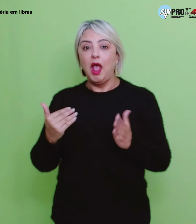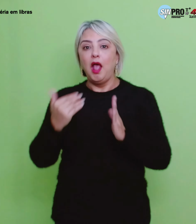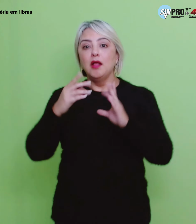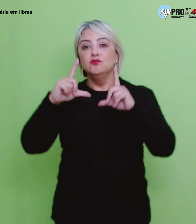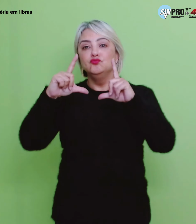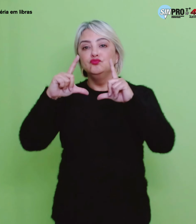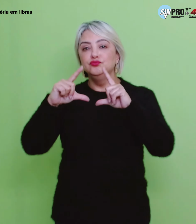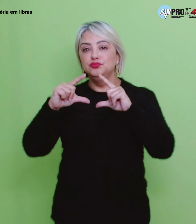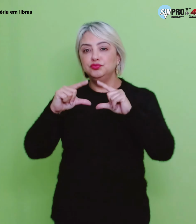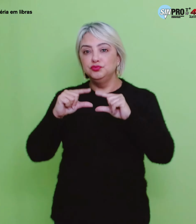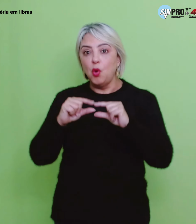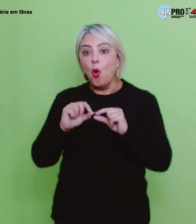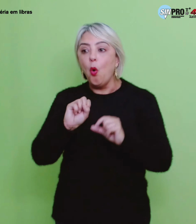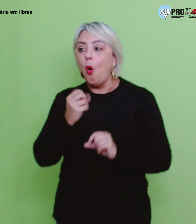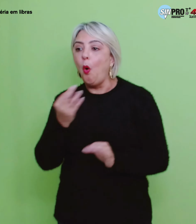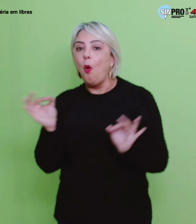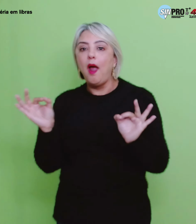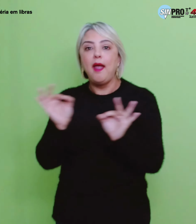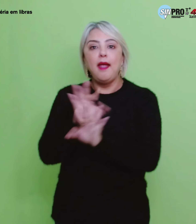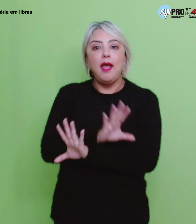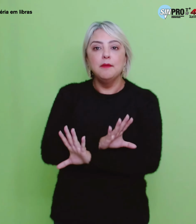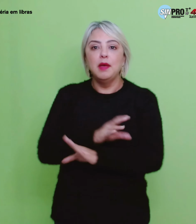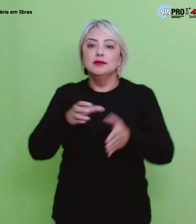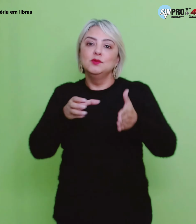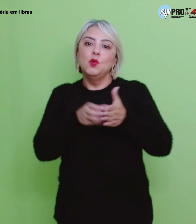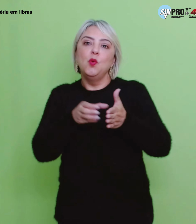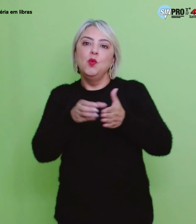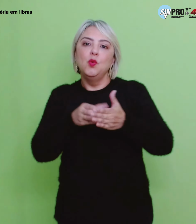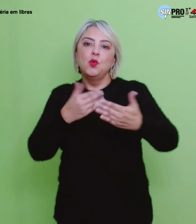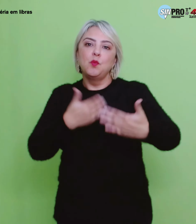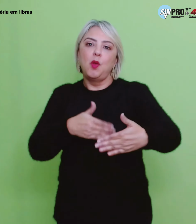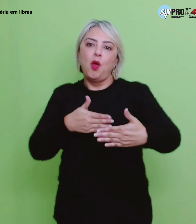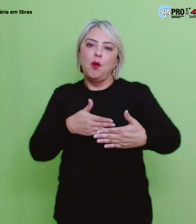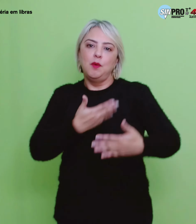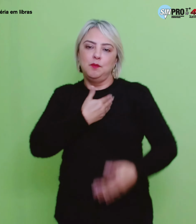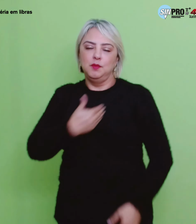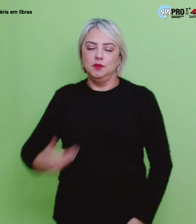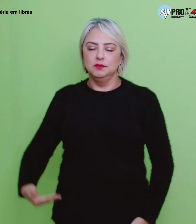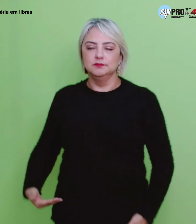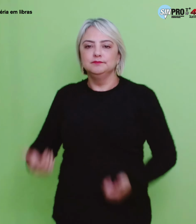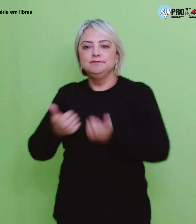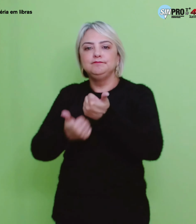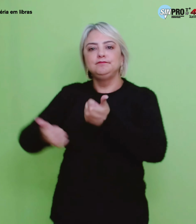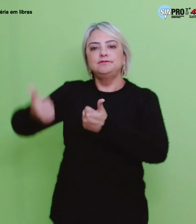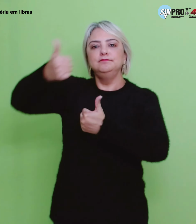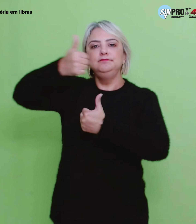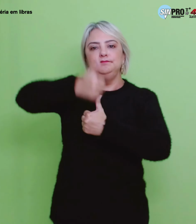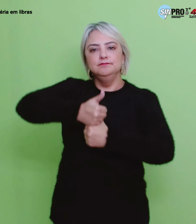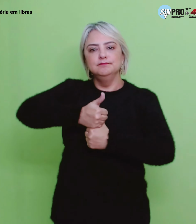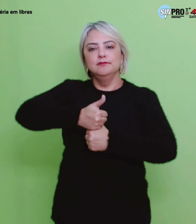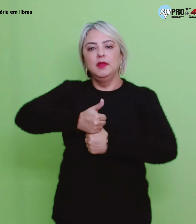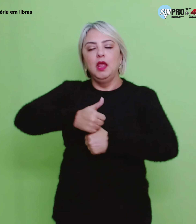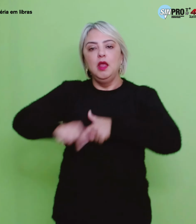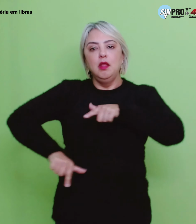estariam a diminuição ou a extinção de concursos públicos, a substituição